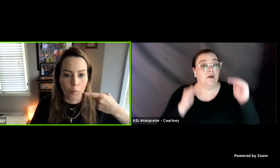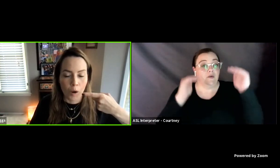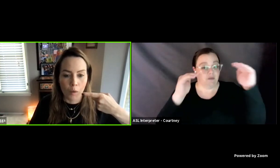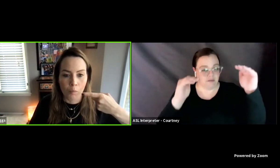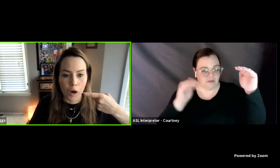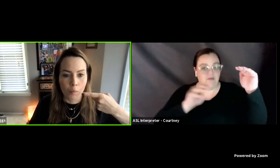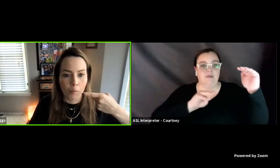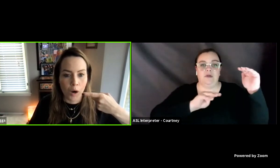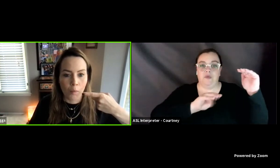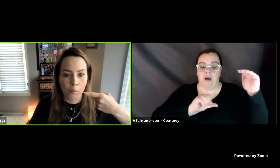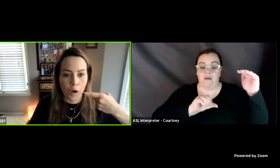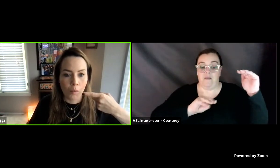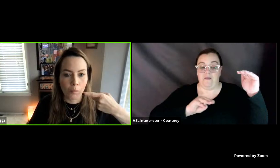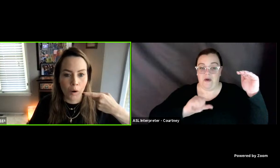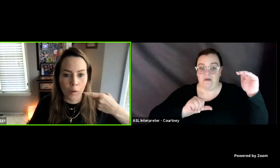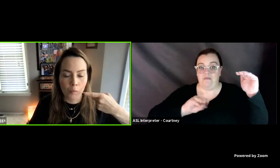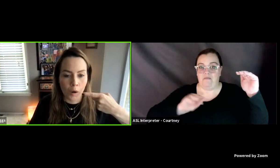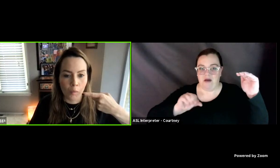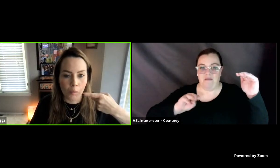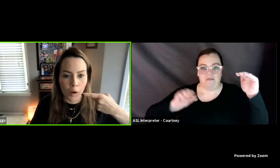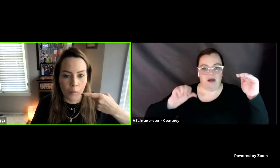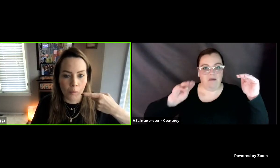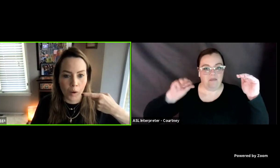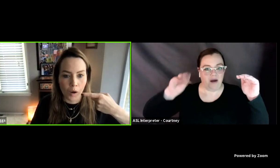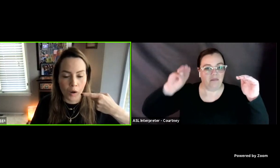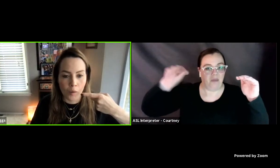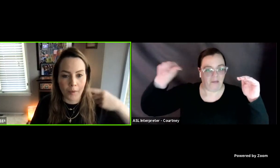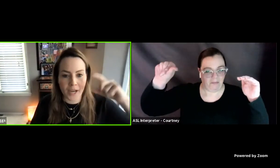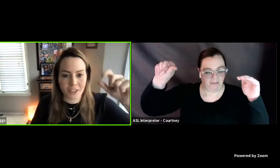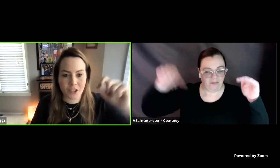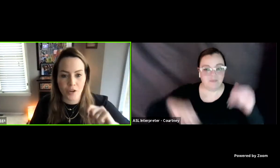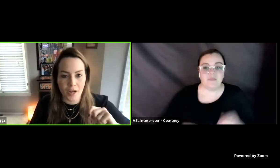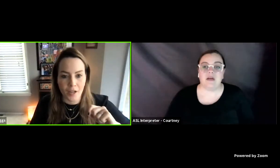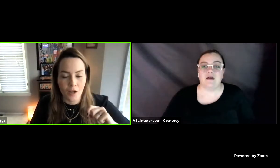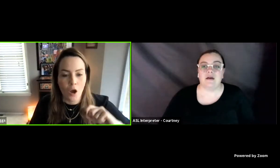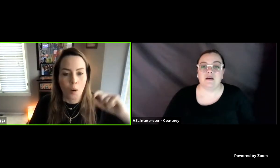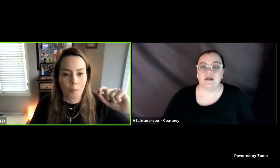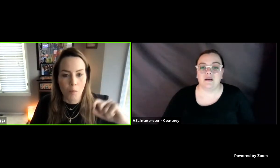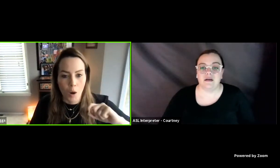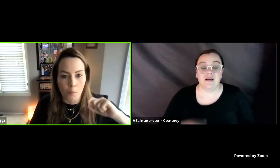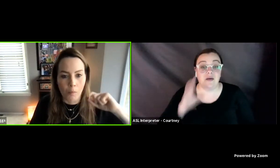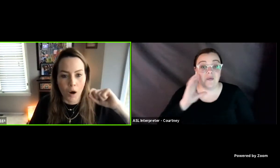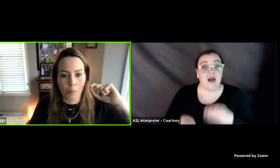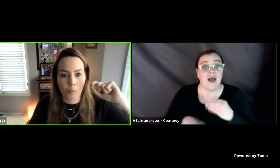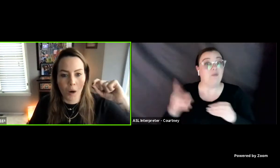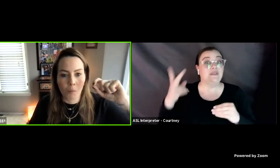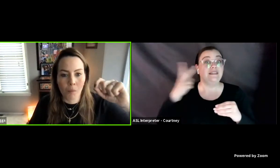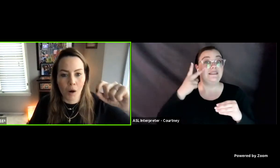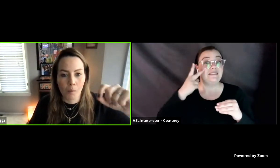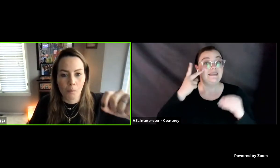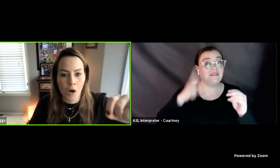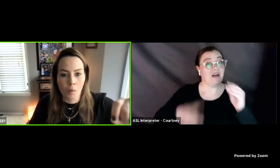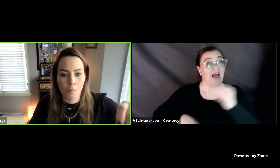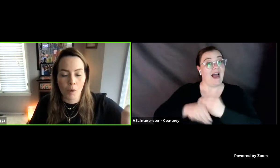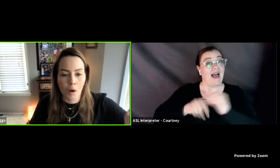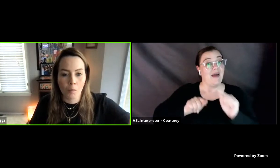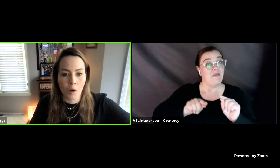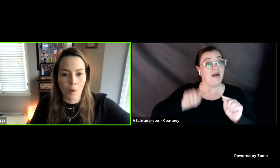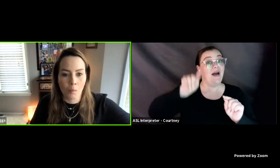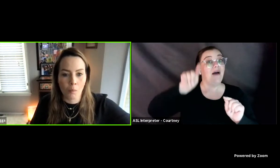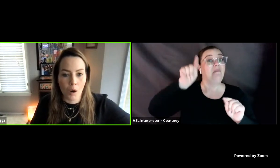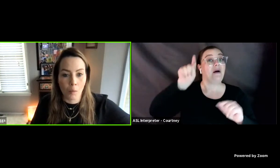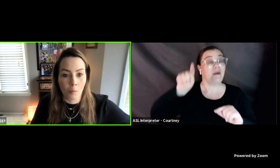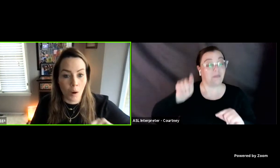Mum, mum, mum, mum, mum, mum, mum, mum, mum. Extra credit. Mum, mum, mum, mum, mum,